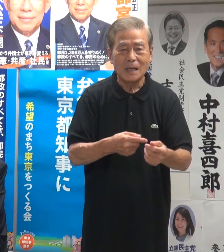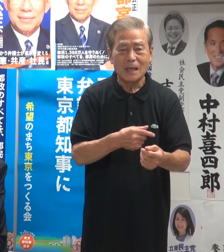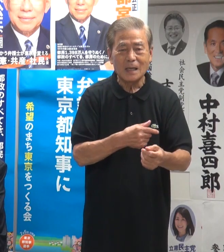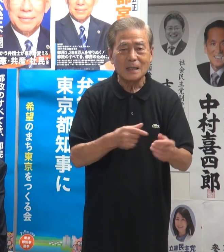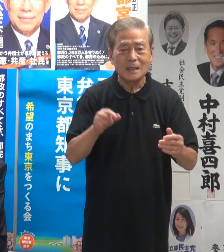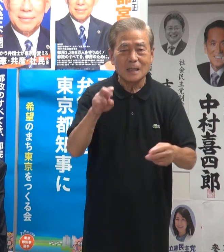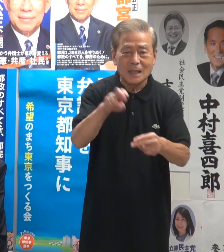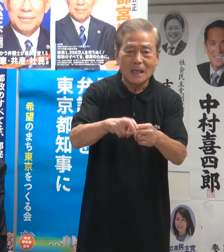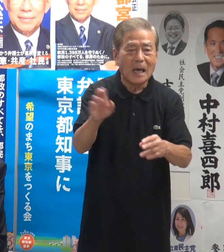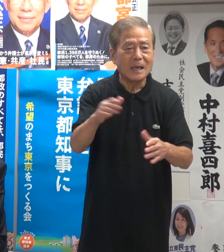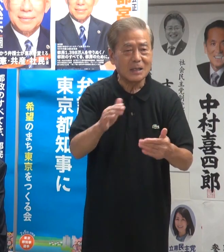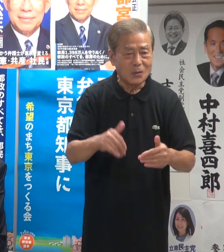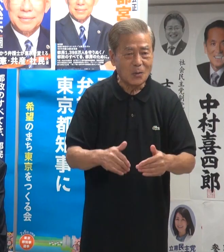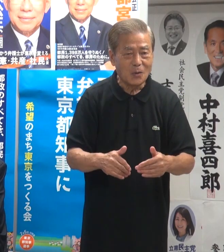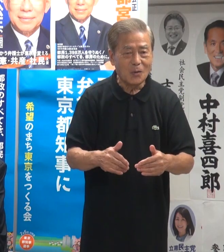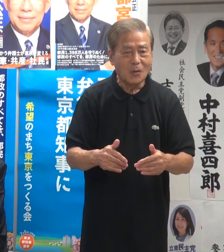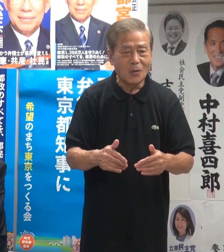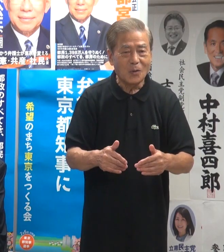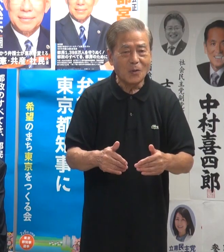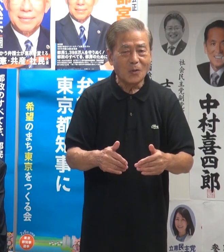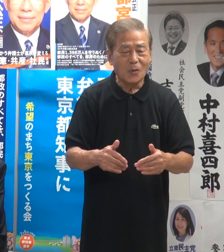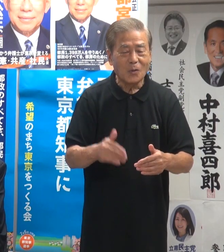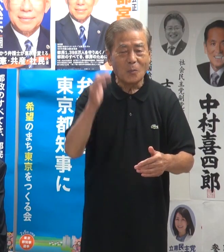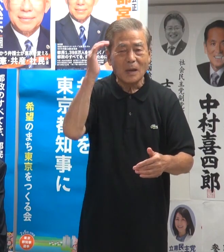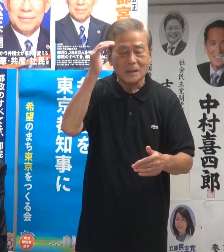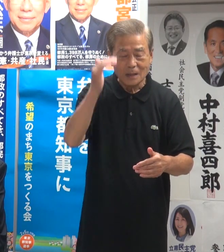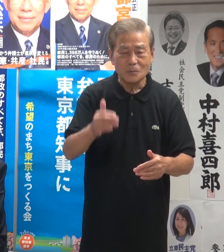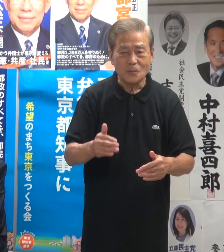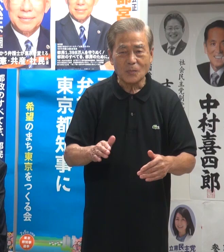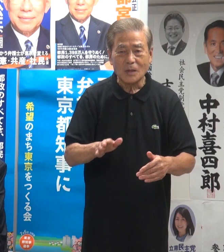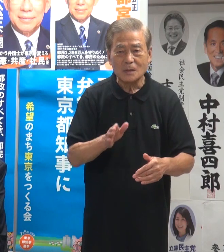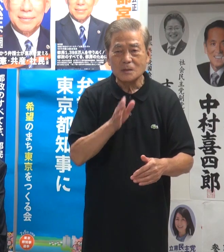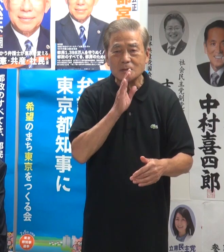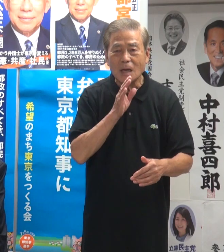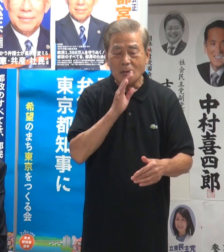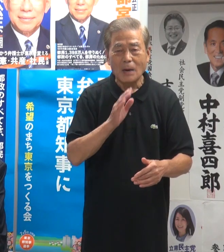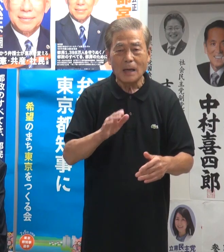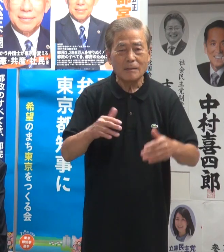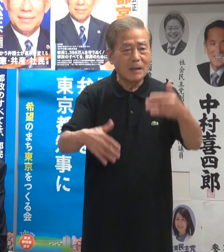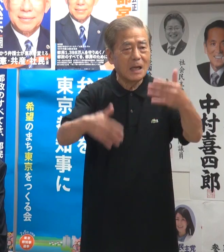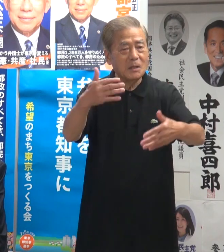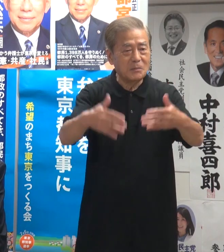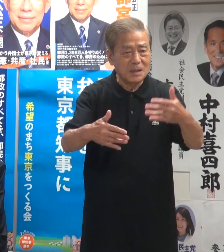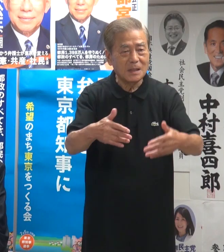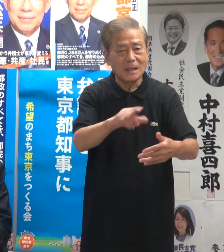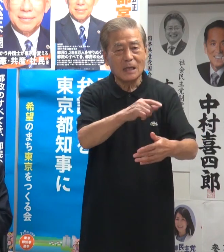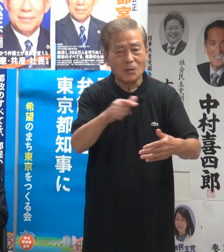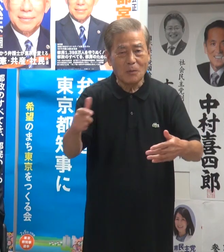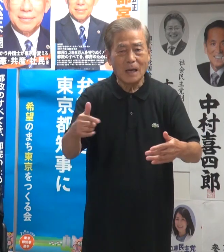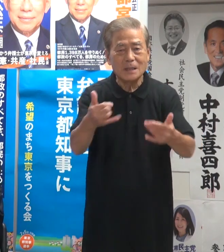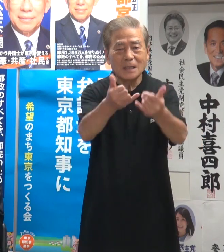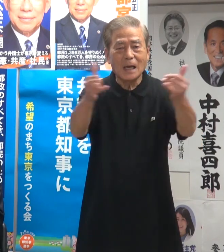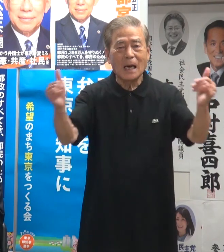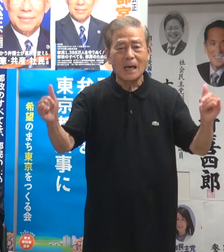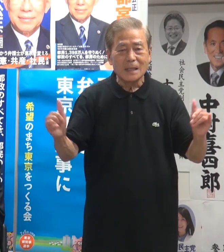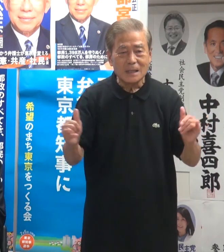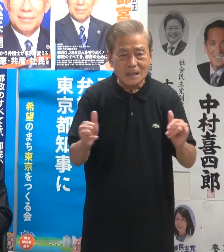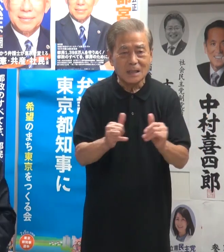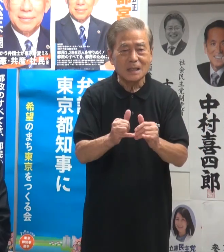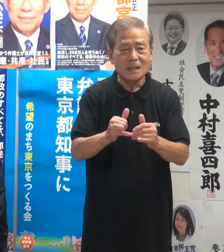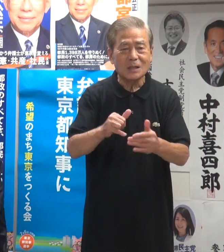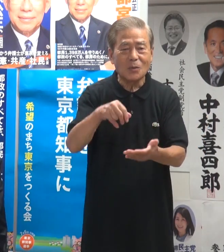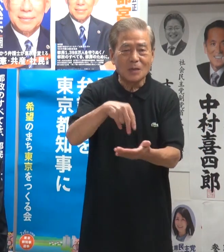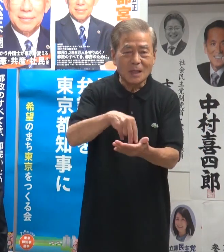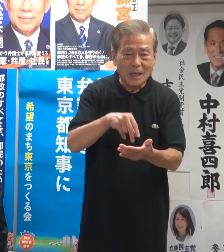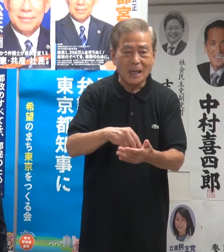率だけで考えていいのかどうかですね、やっぱり社会的な公器ですから、あのその有権者にちゃんとした情